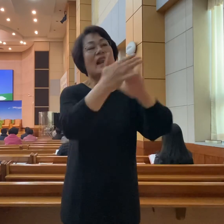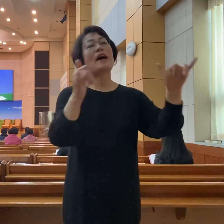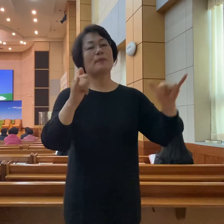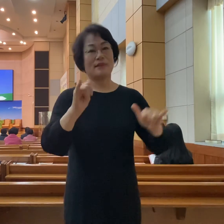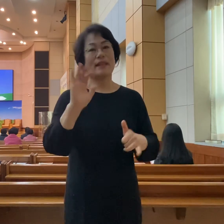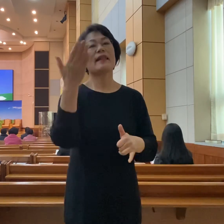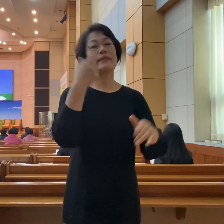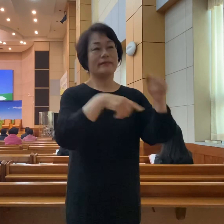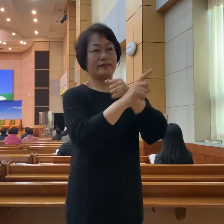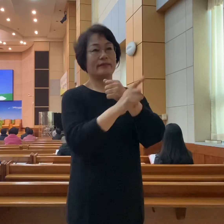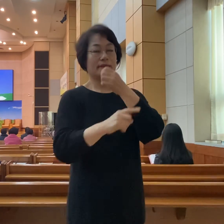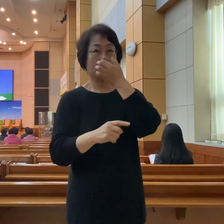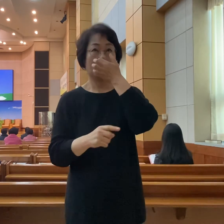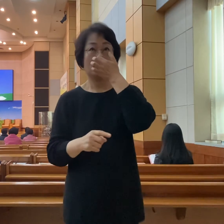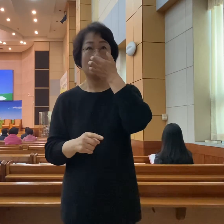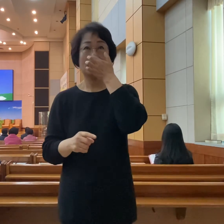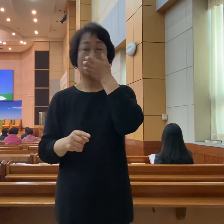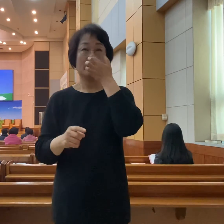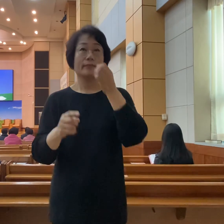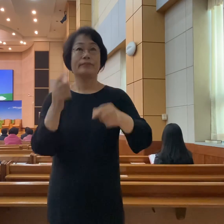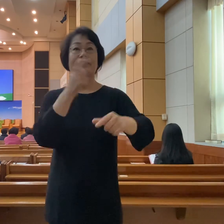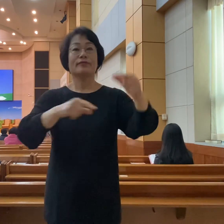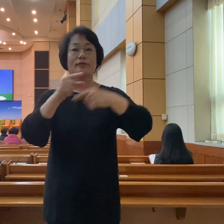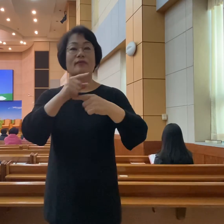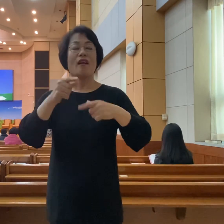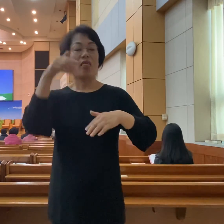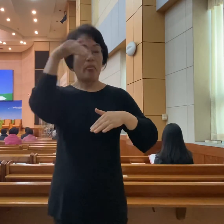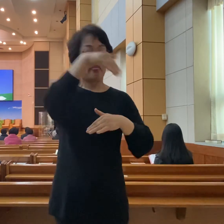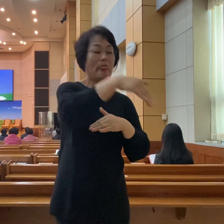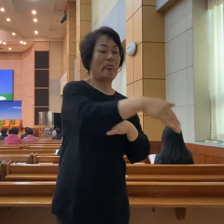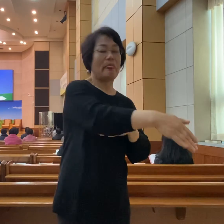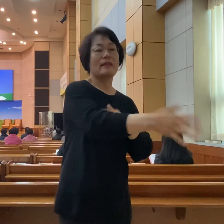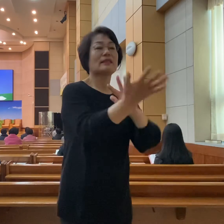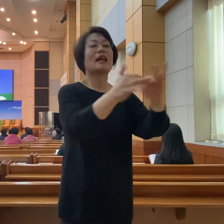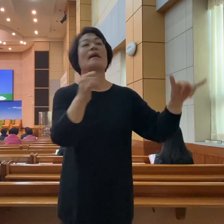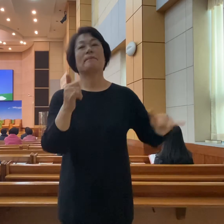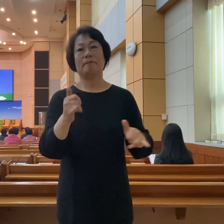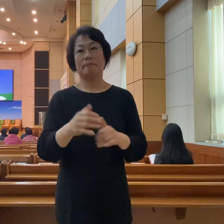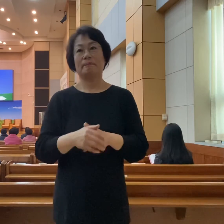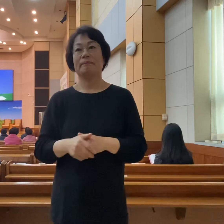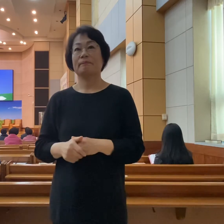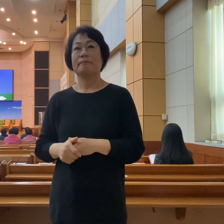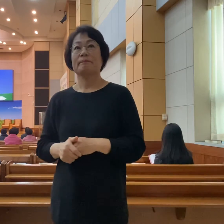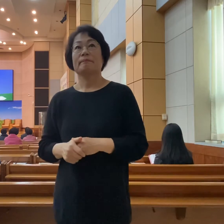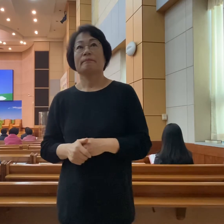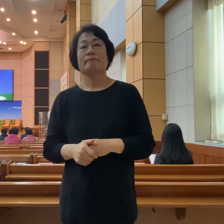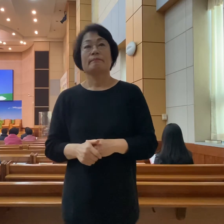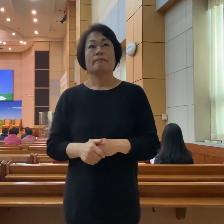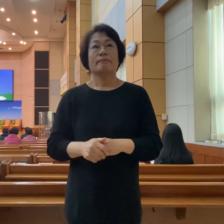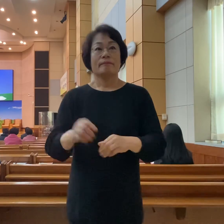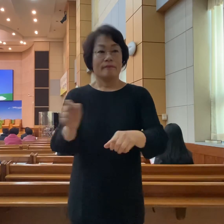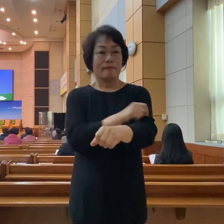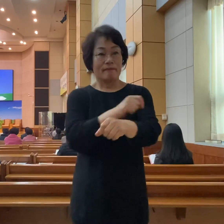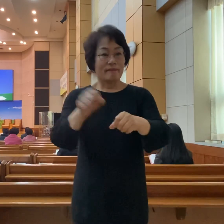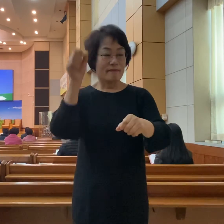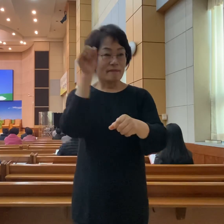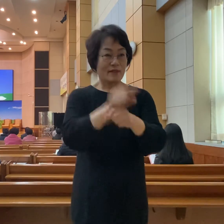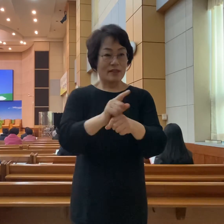더 못한 사람입니다. 덕성이라든지